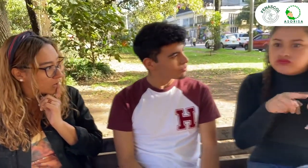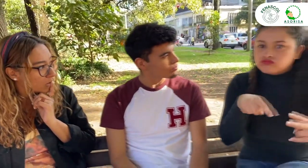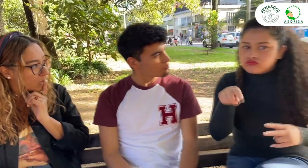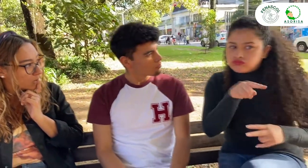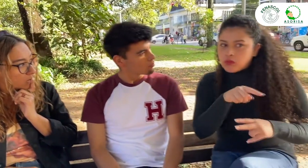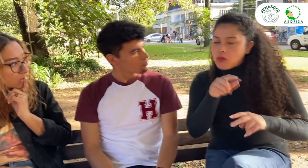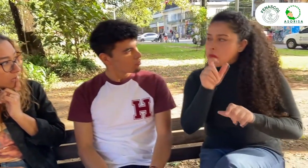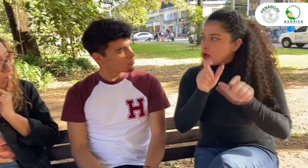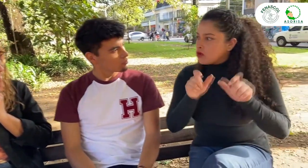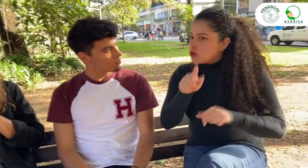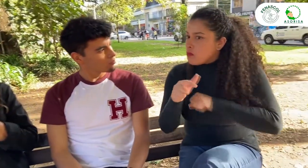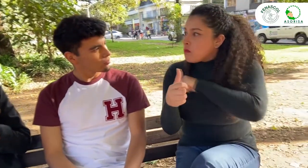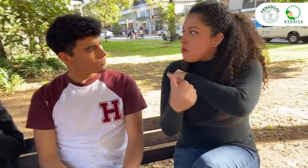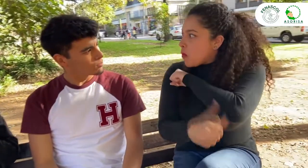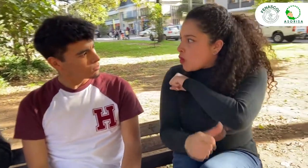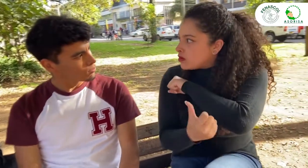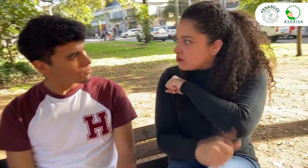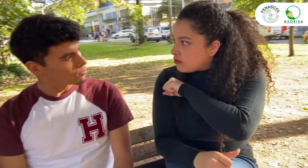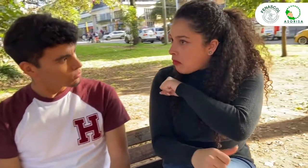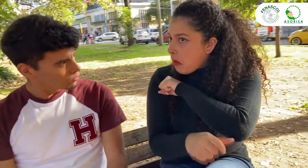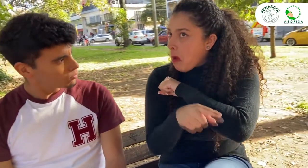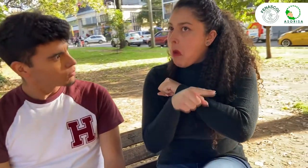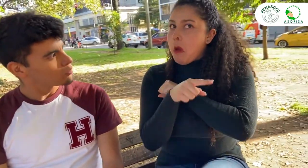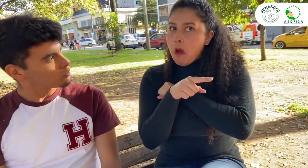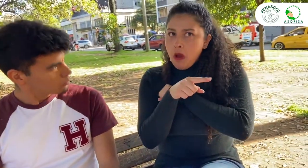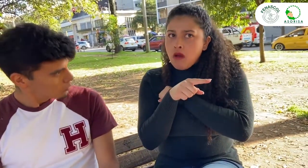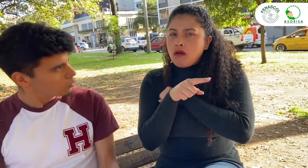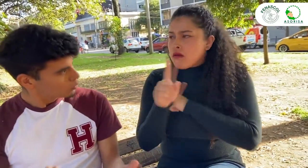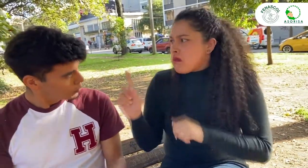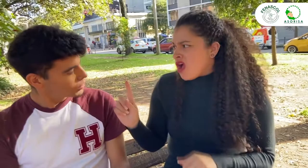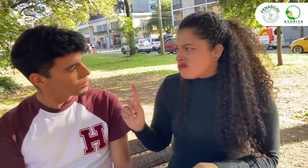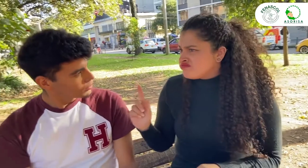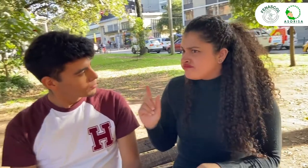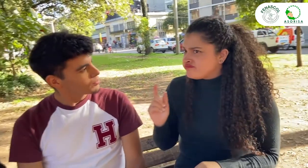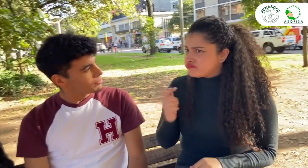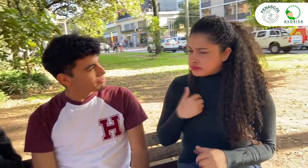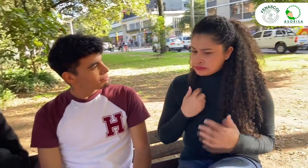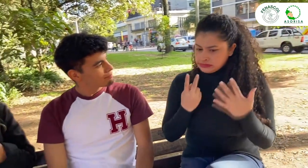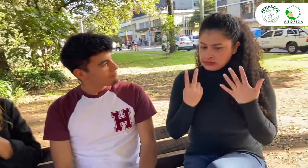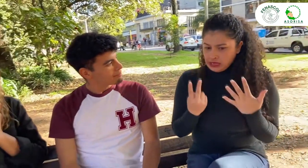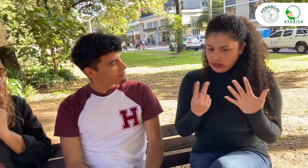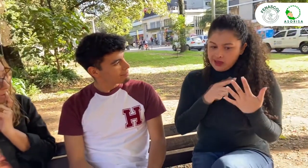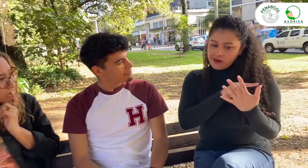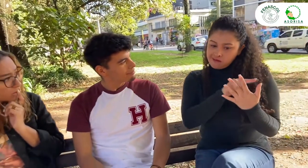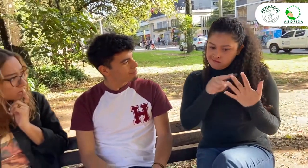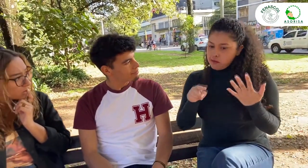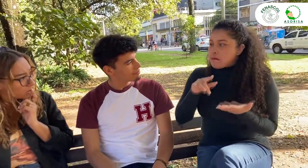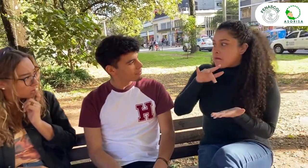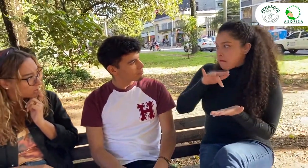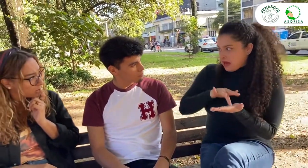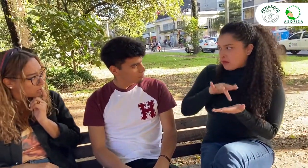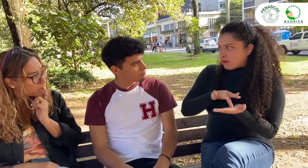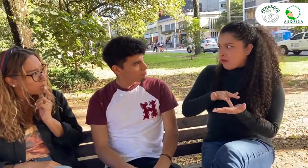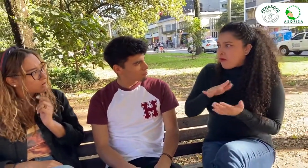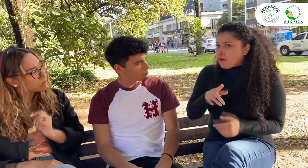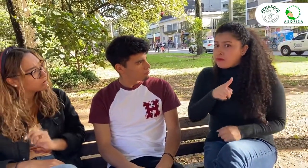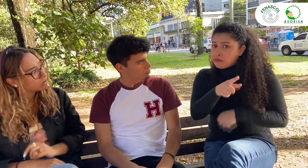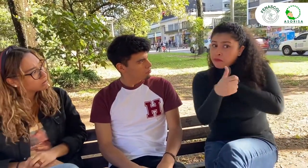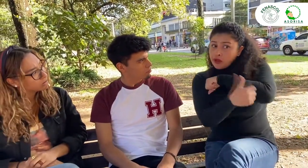es decir que podemos invitar a los de hoy acá por ejemplo pero si nosotros los sietes vamos presencial y las